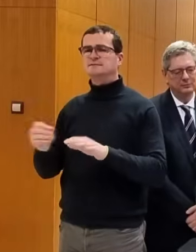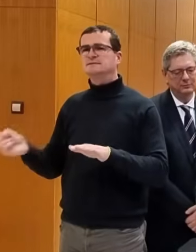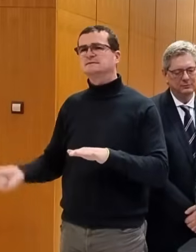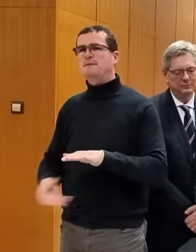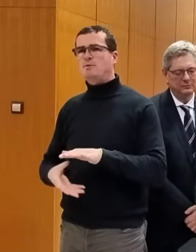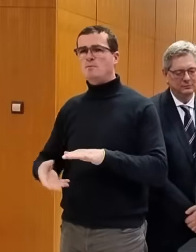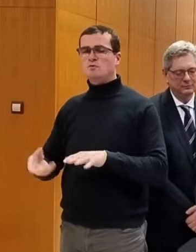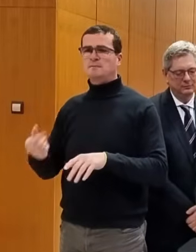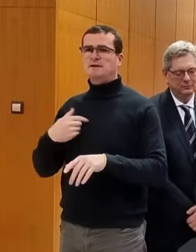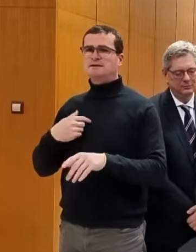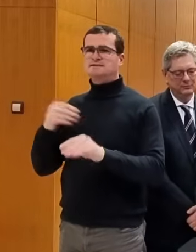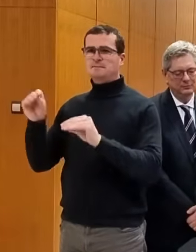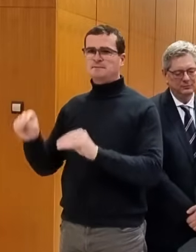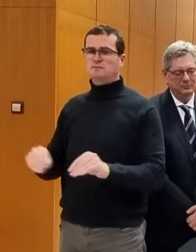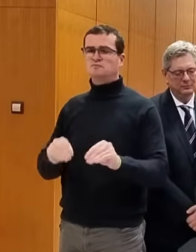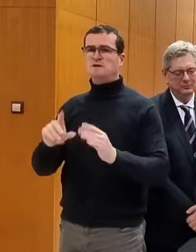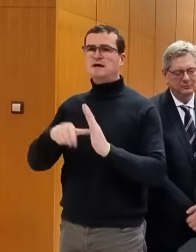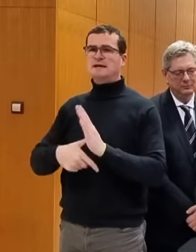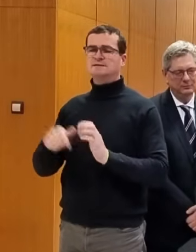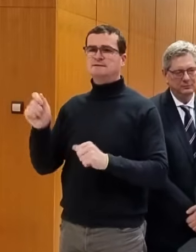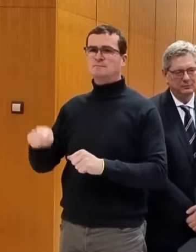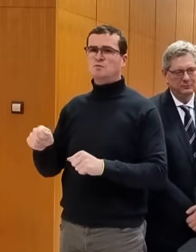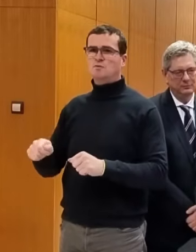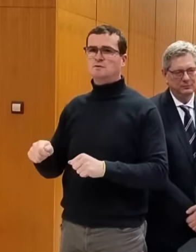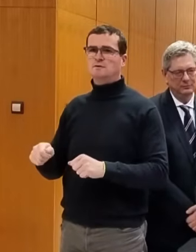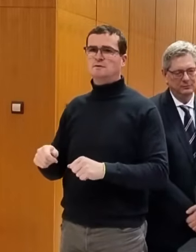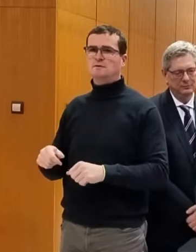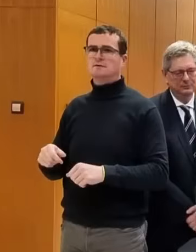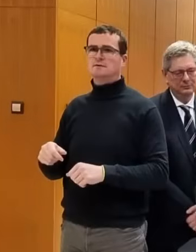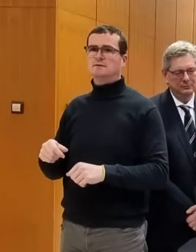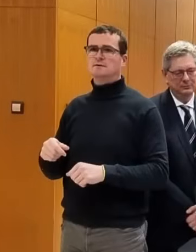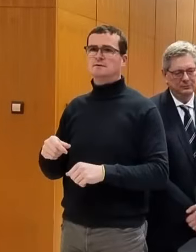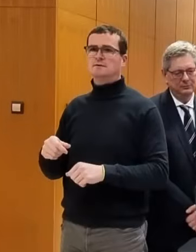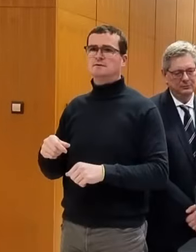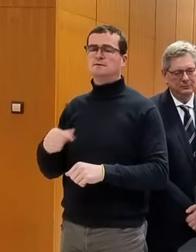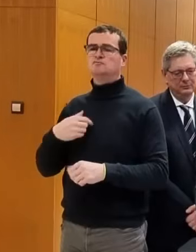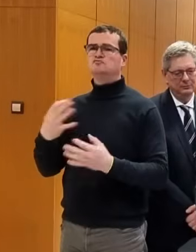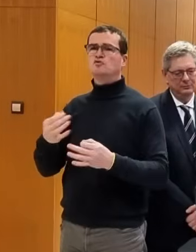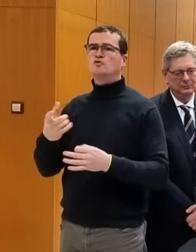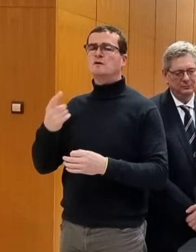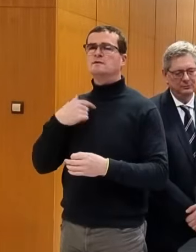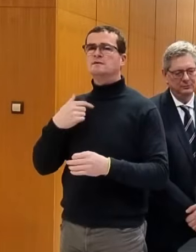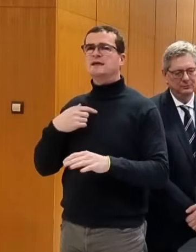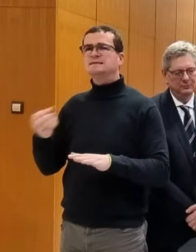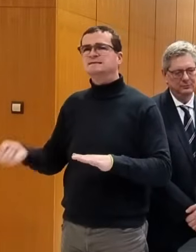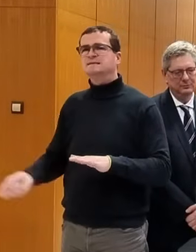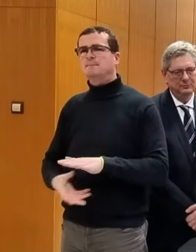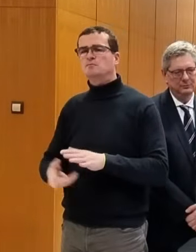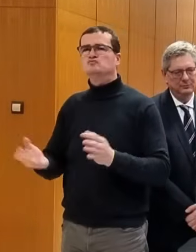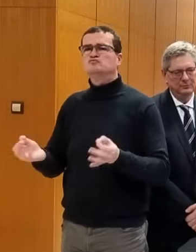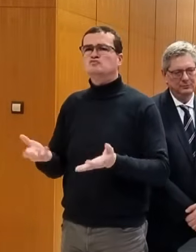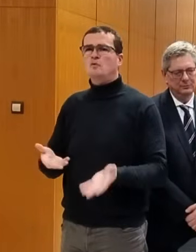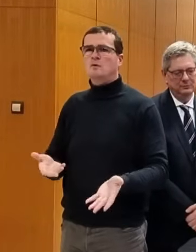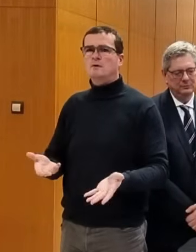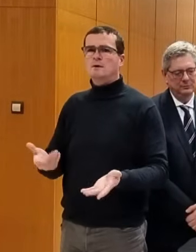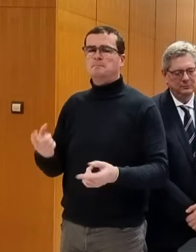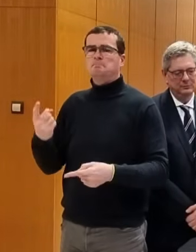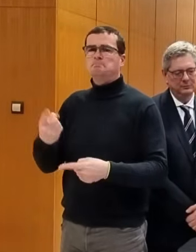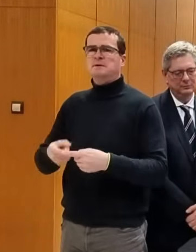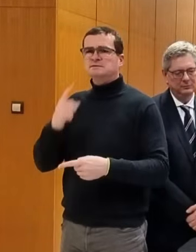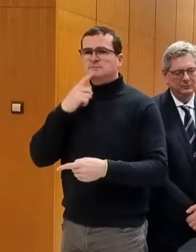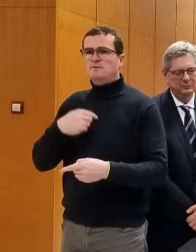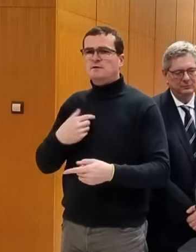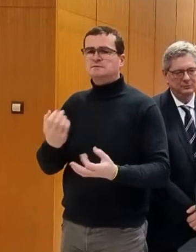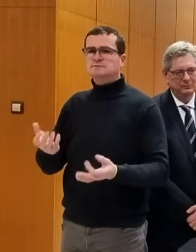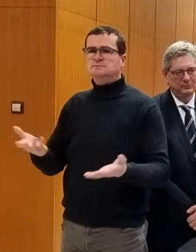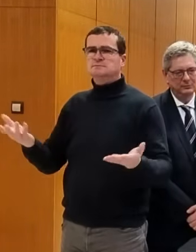zametú pod koberec, keď sa presunú na krajské prokuratúry. Čo je to pojem zamiesť pod koberec, prosím vás? Definujte ho nejako, aby sme